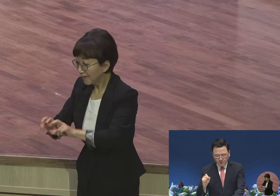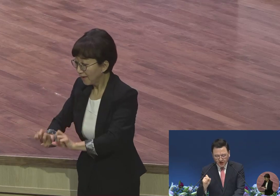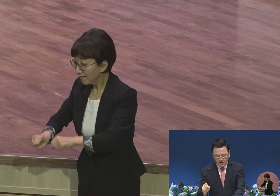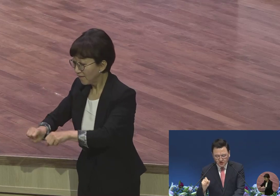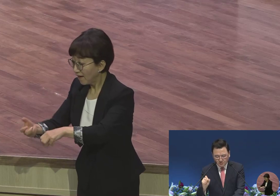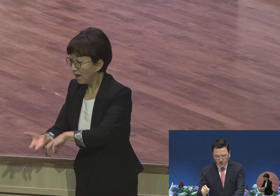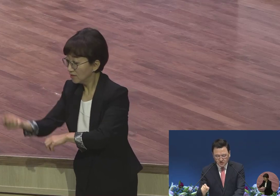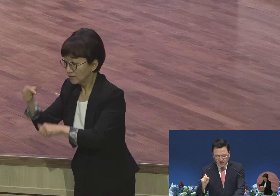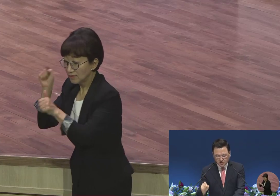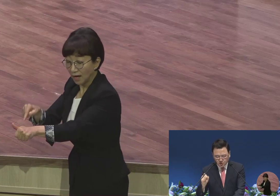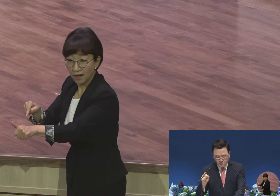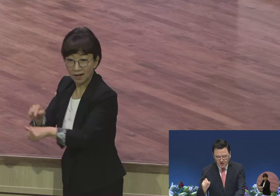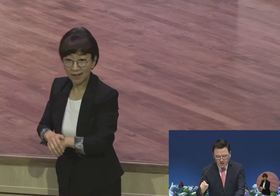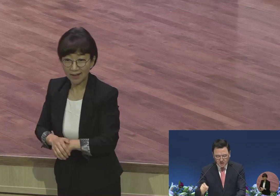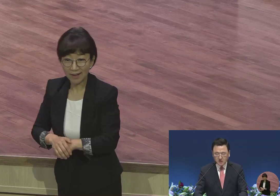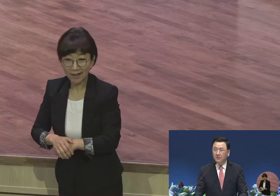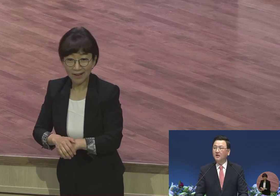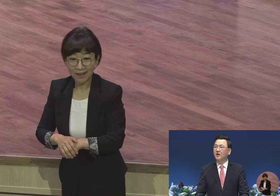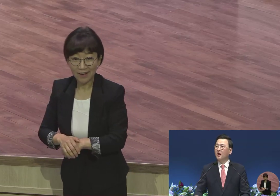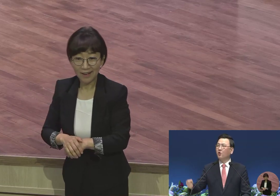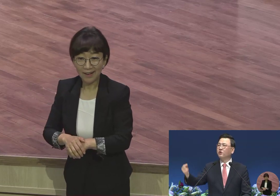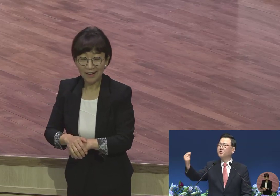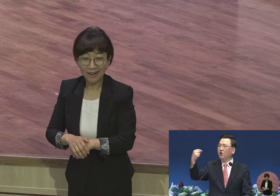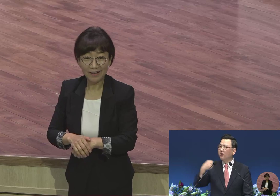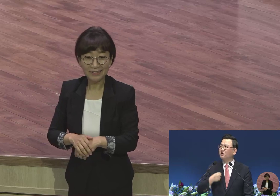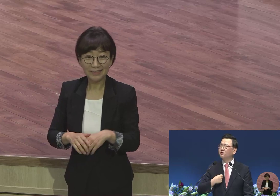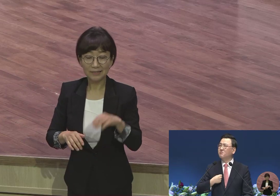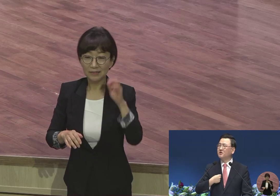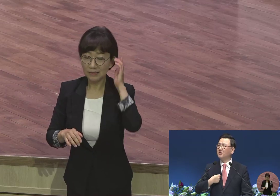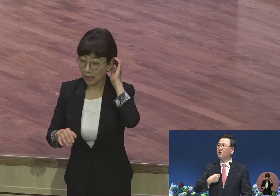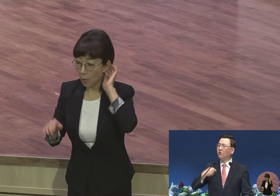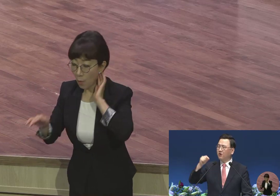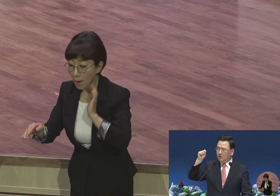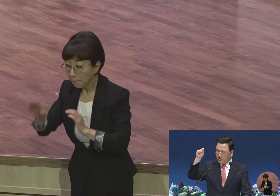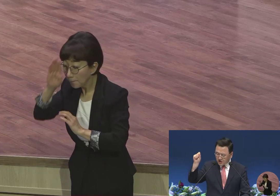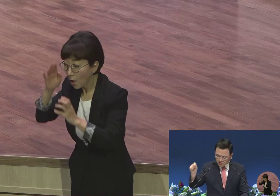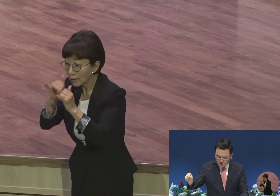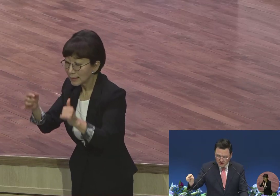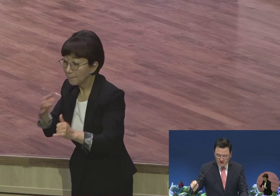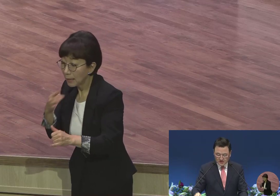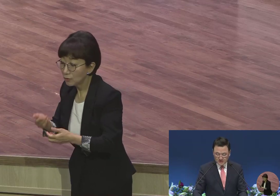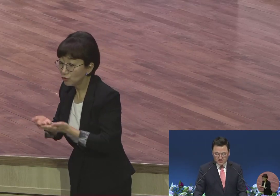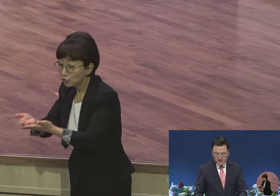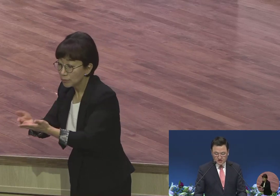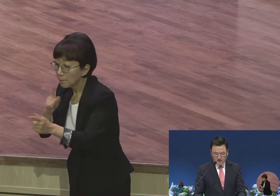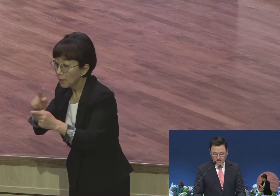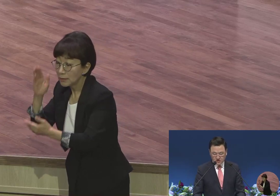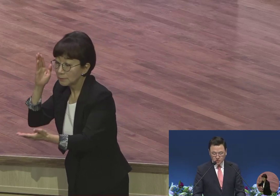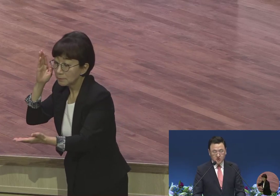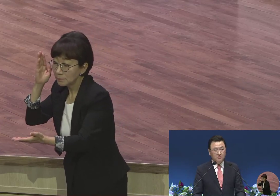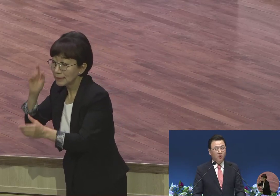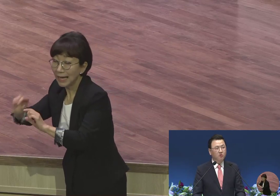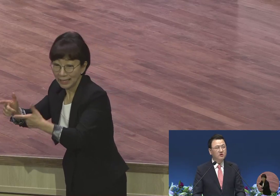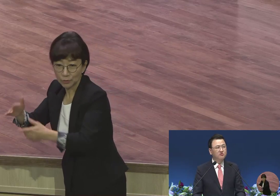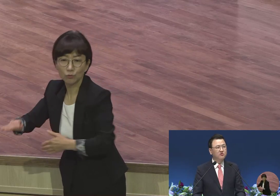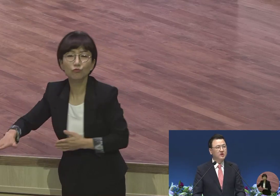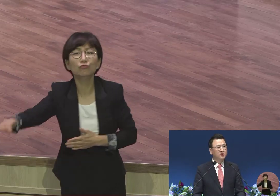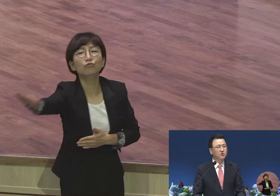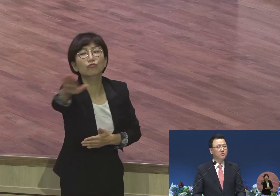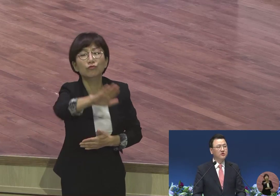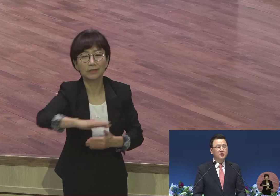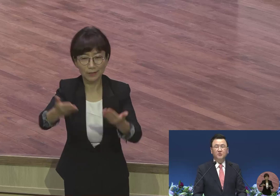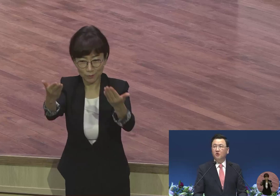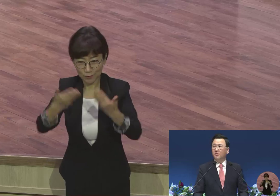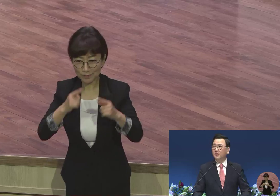전에 38년 된 병자에게 주신 메시지지만 오늘 저에게 주신 메시지고 여러분에게 주신 메시지. 65인구